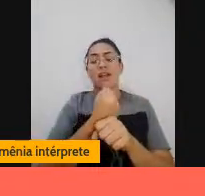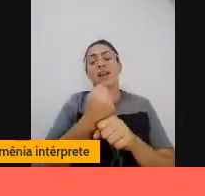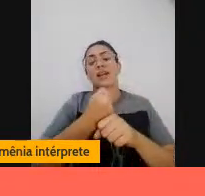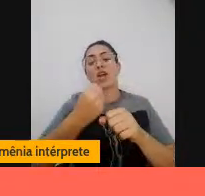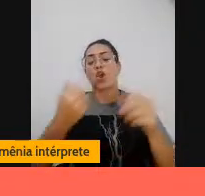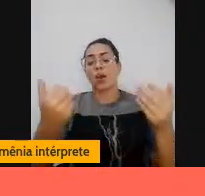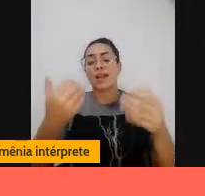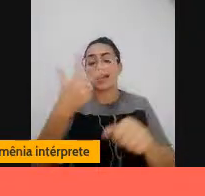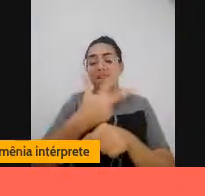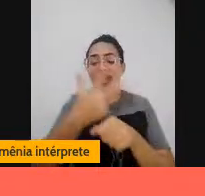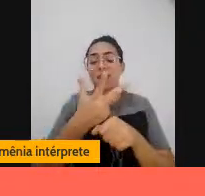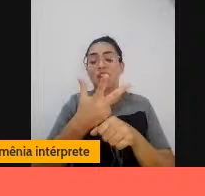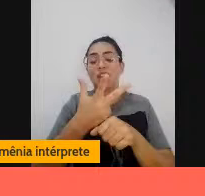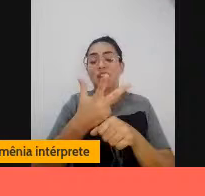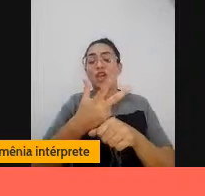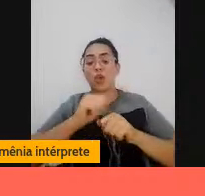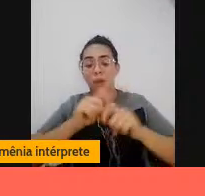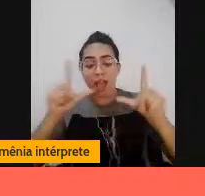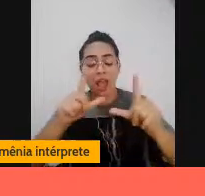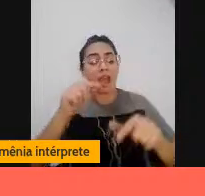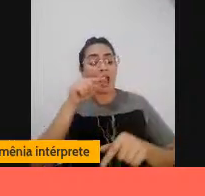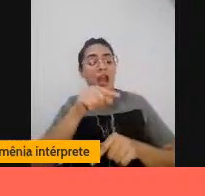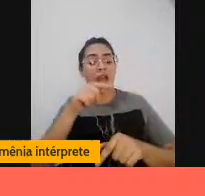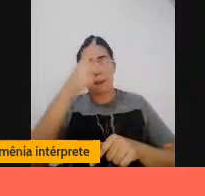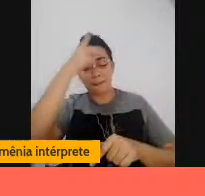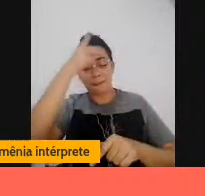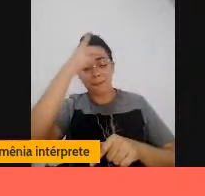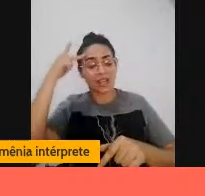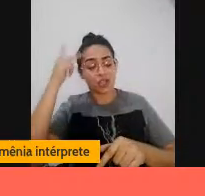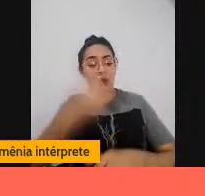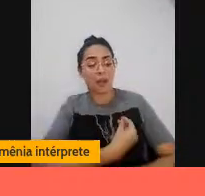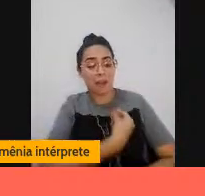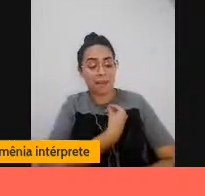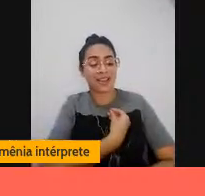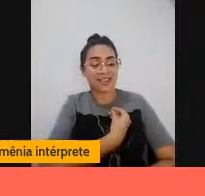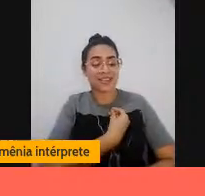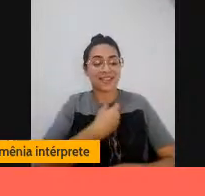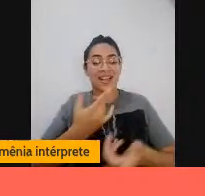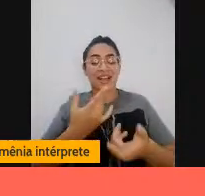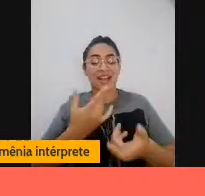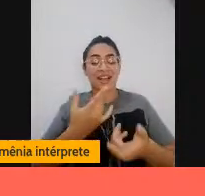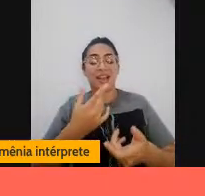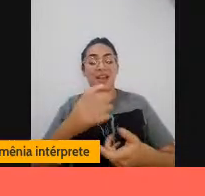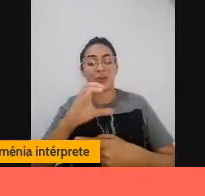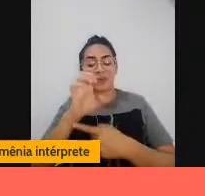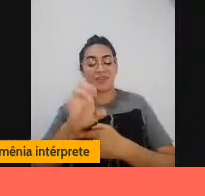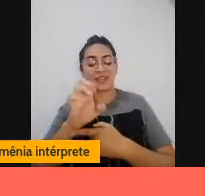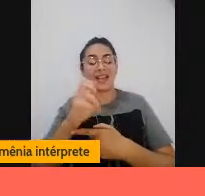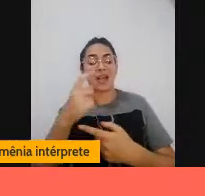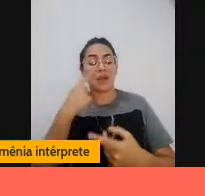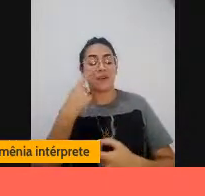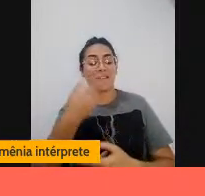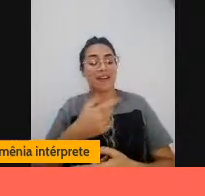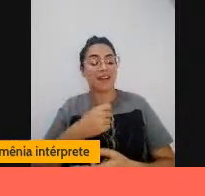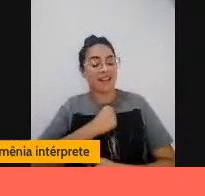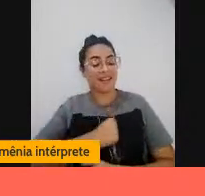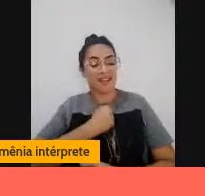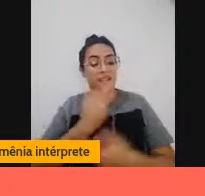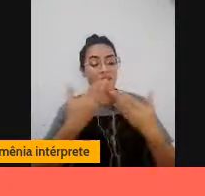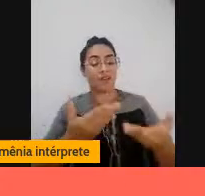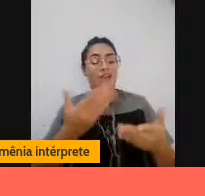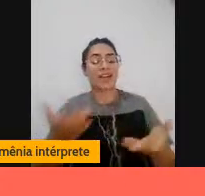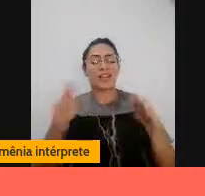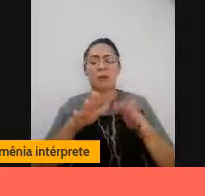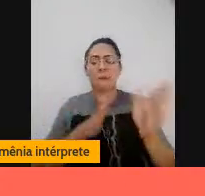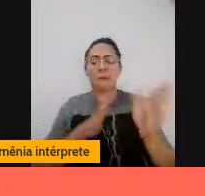acessado, está lá as pessoas que estavam aqui, que fizeram o CE muito mais inclusivo,